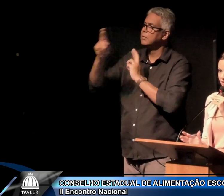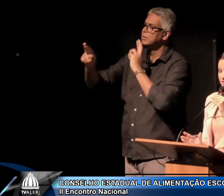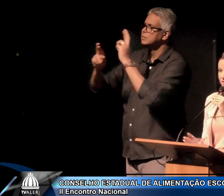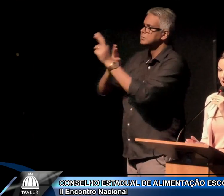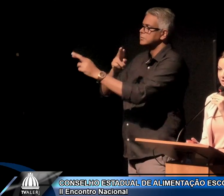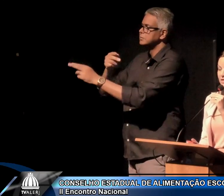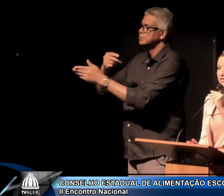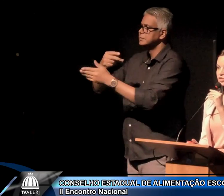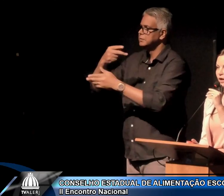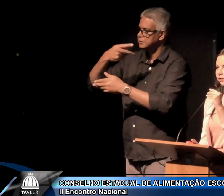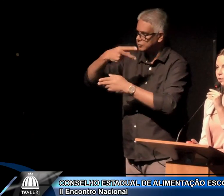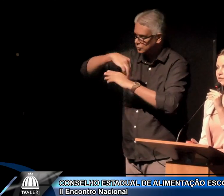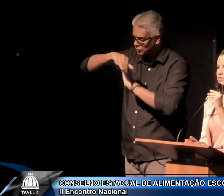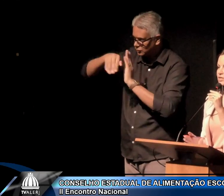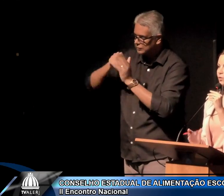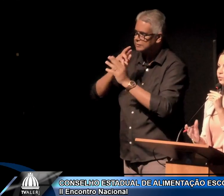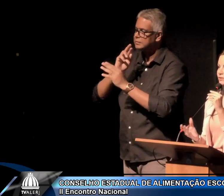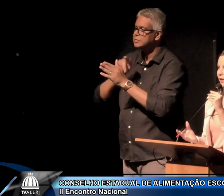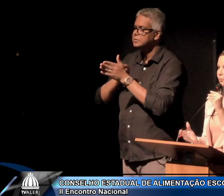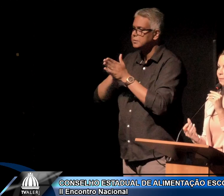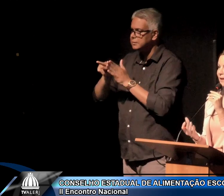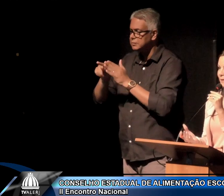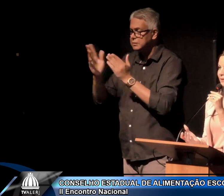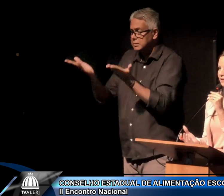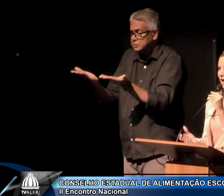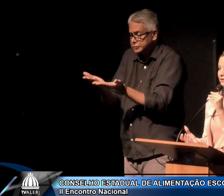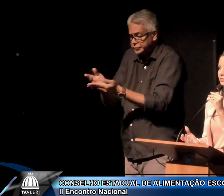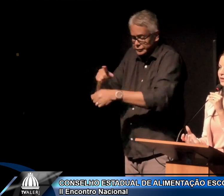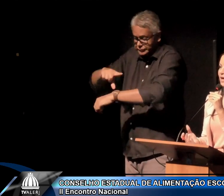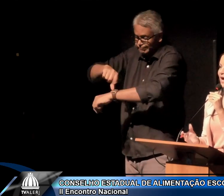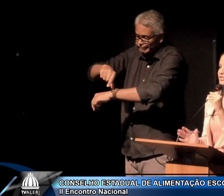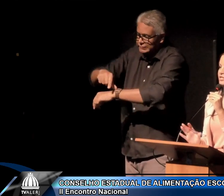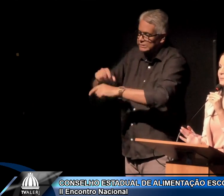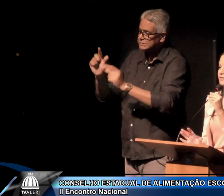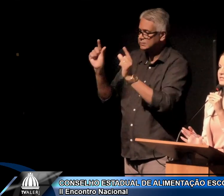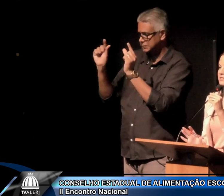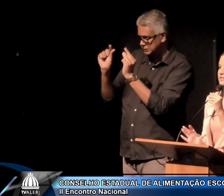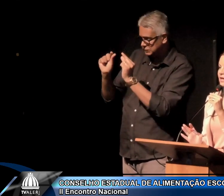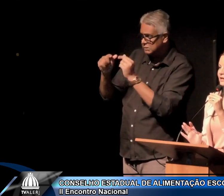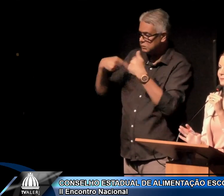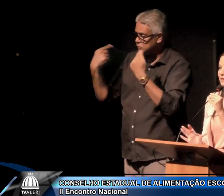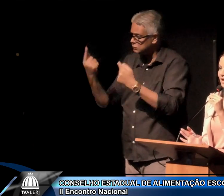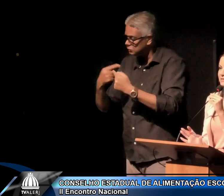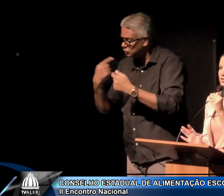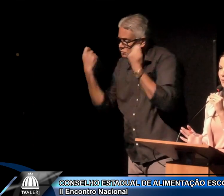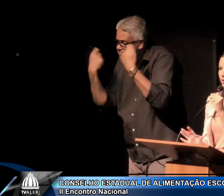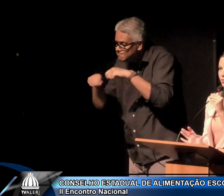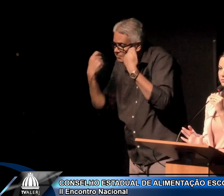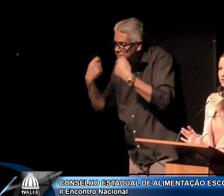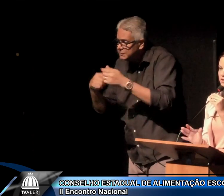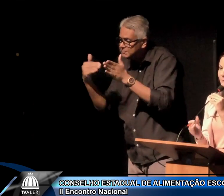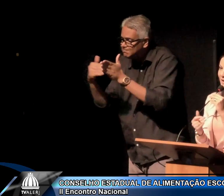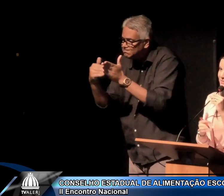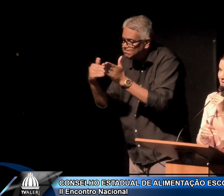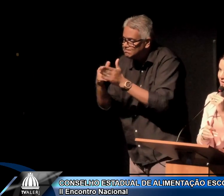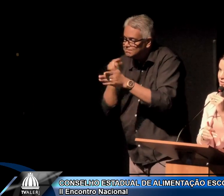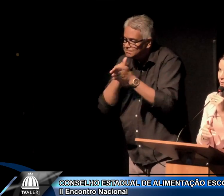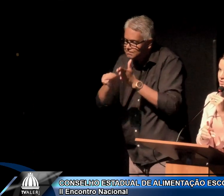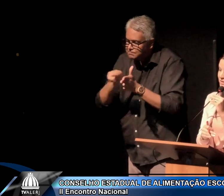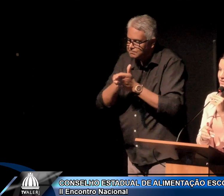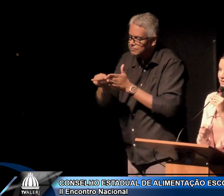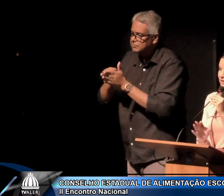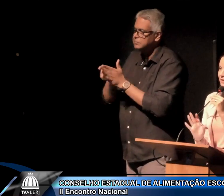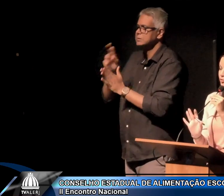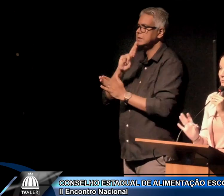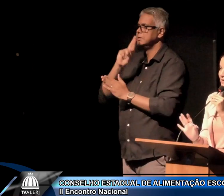perguntas de vocês tá só que como a gente está com um tempo bem apertado a gente precisa limitar essas perguntas para serem